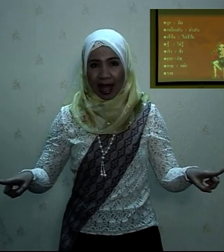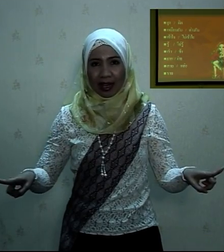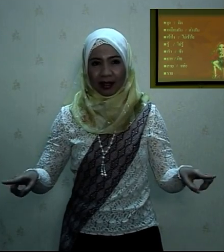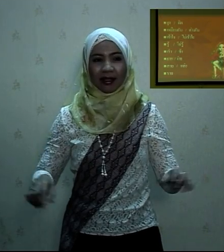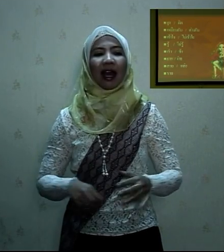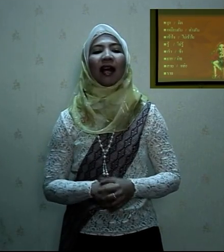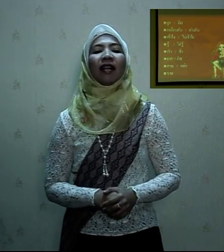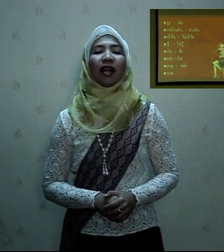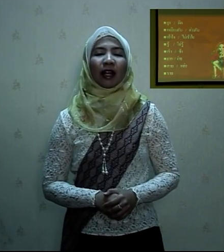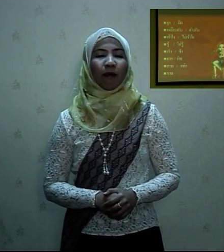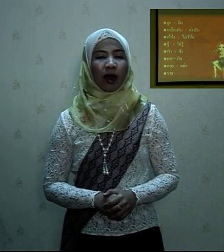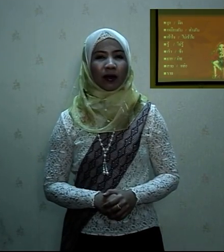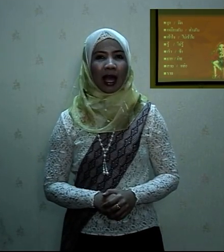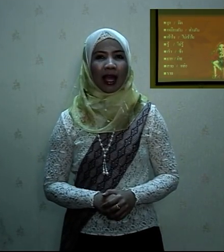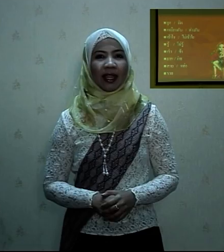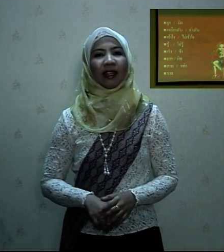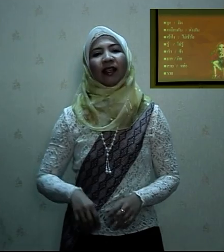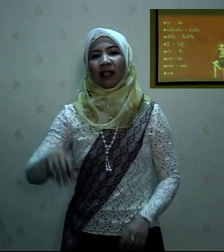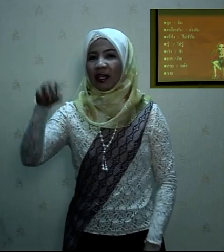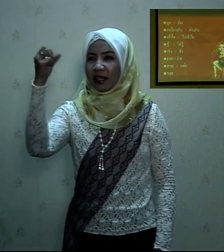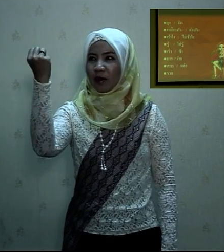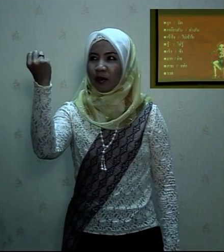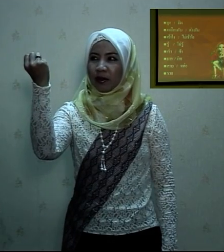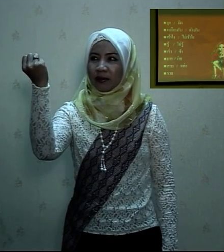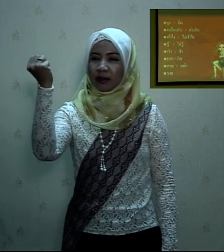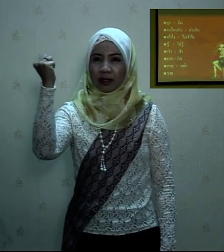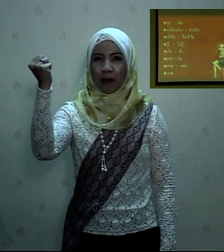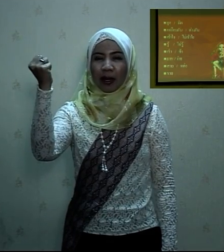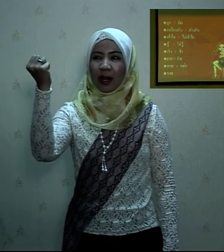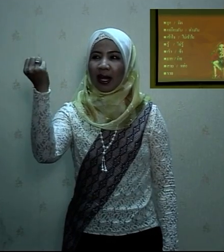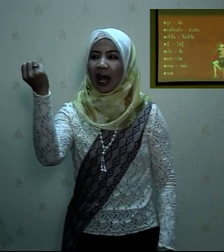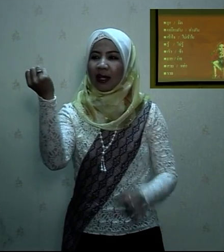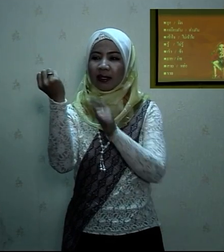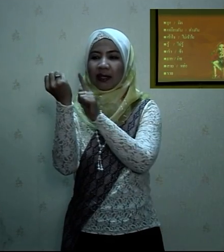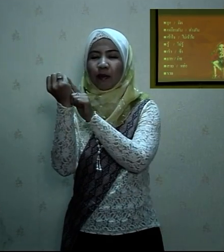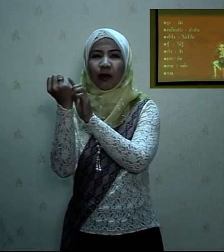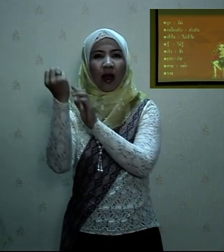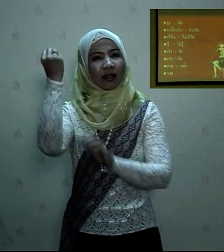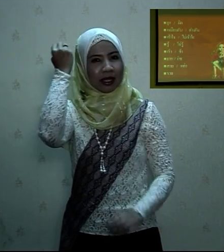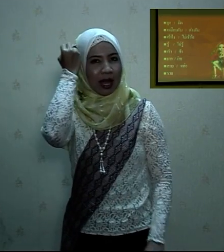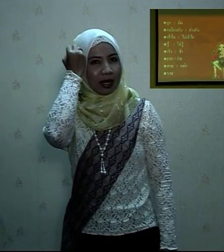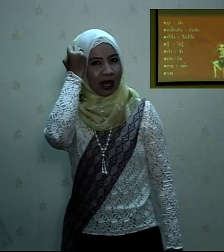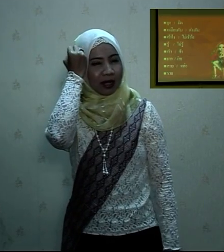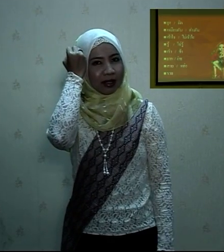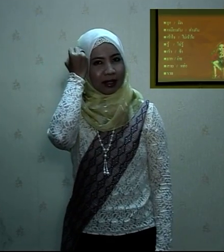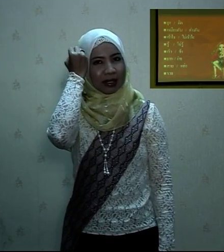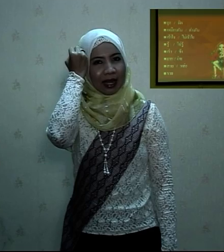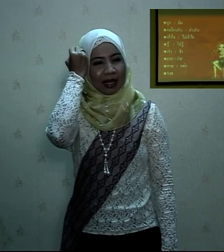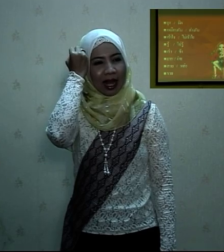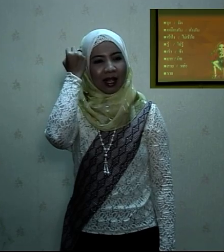ต่างนะคะคำว่าเข้าใจนำกำหมัดไว้นะคะนำนิ้วก้อยติดด้านในศีรษะนะคะ